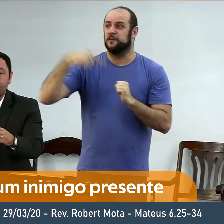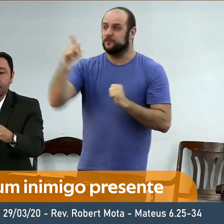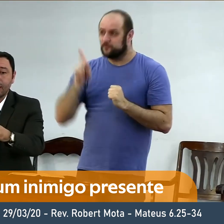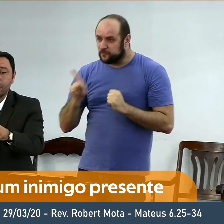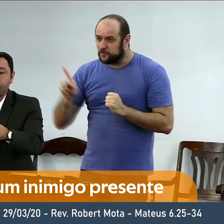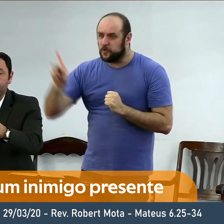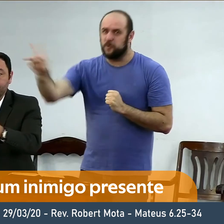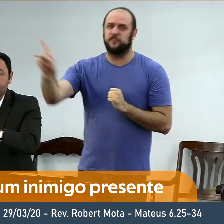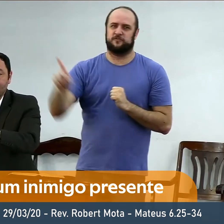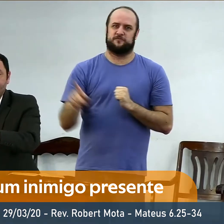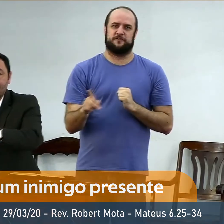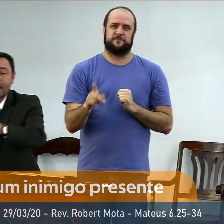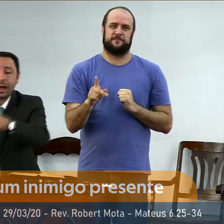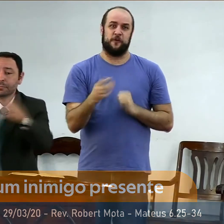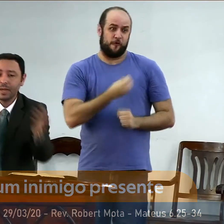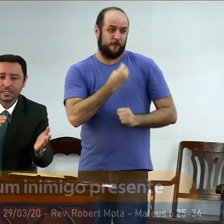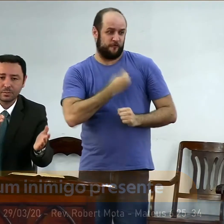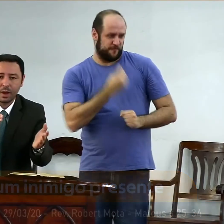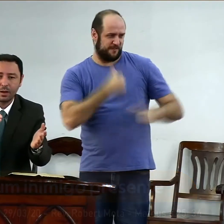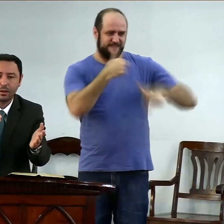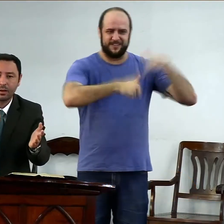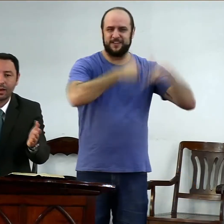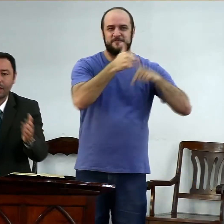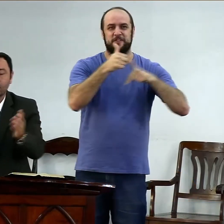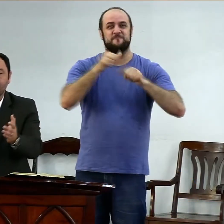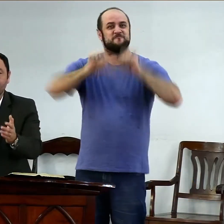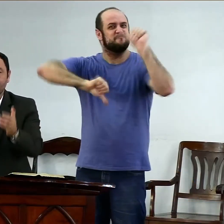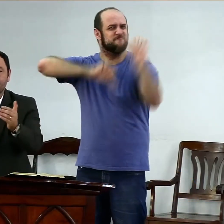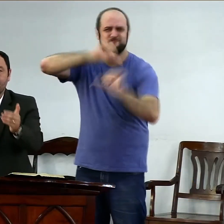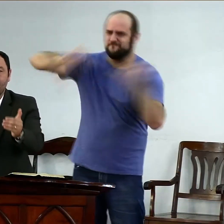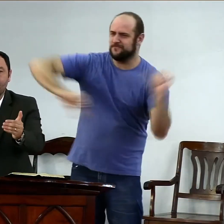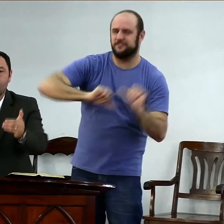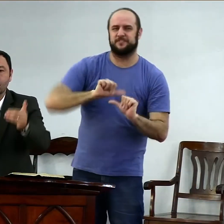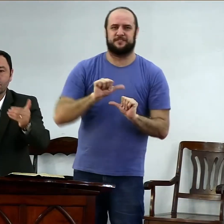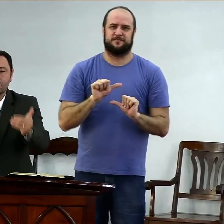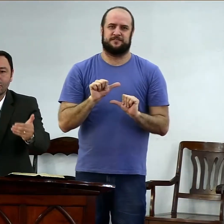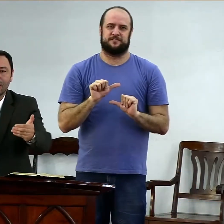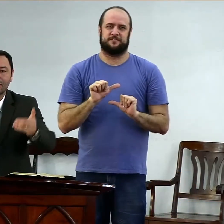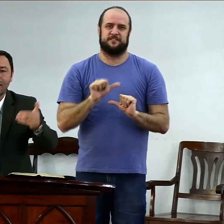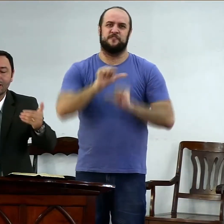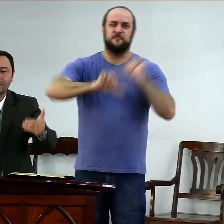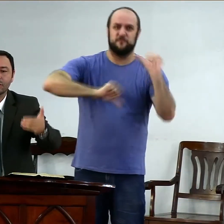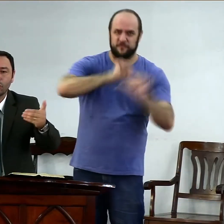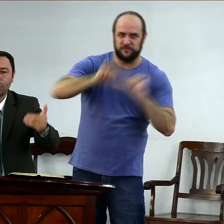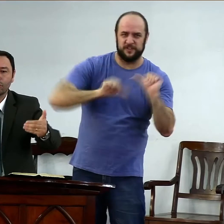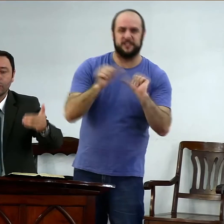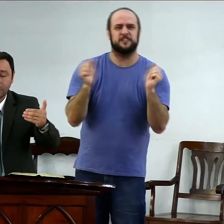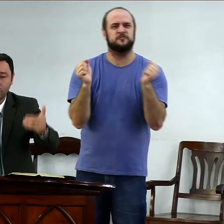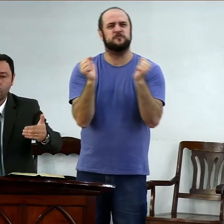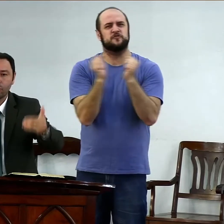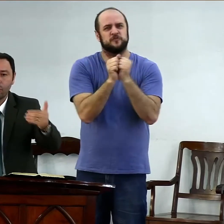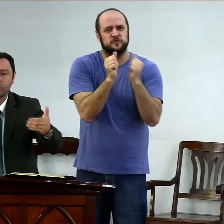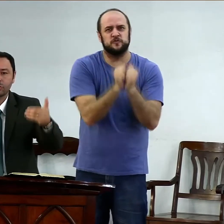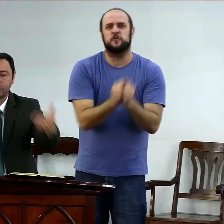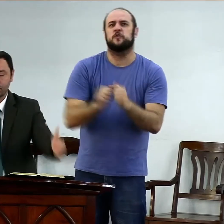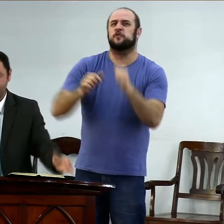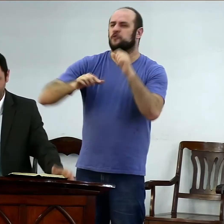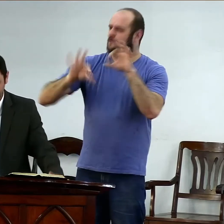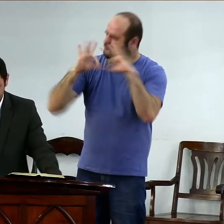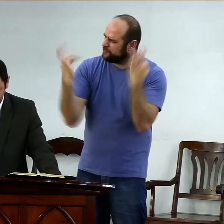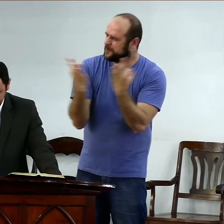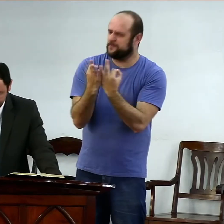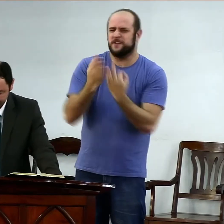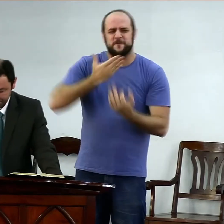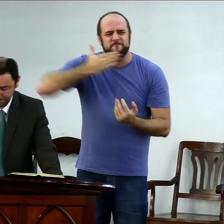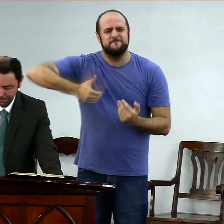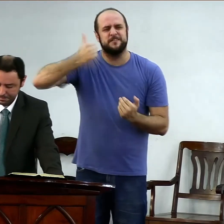agenda não será a mesma. A tua agenda será condicionada a esse novo modo de viver.